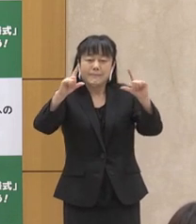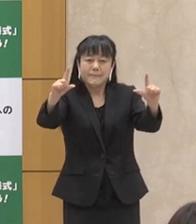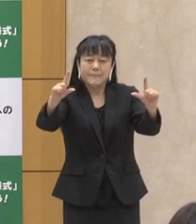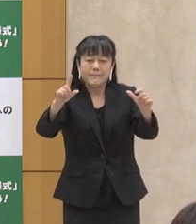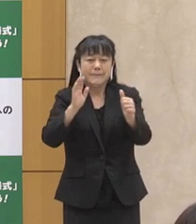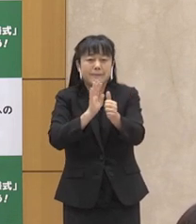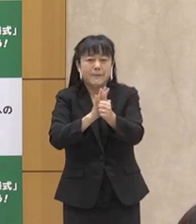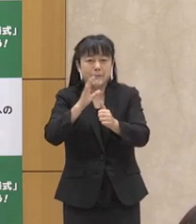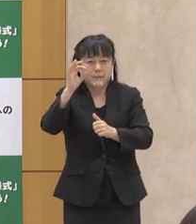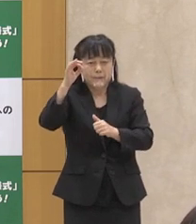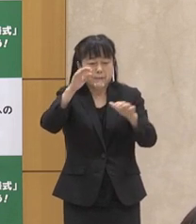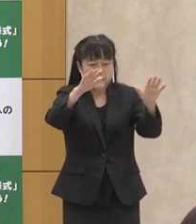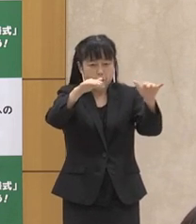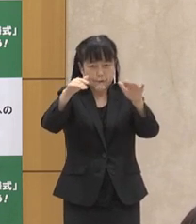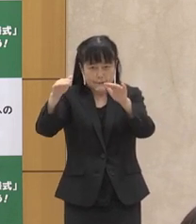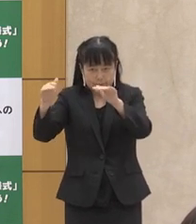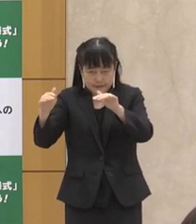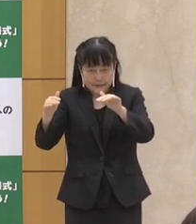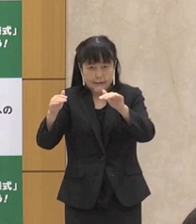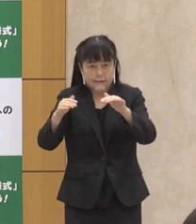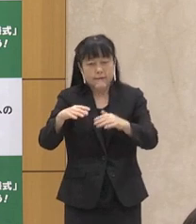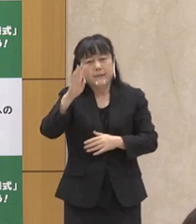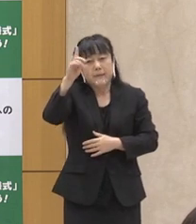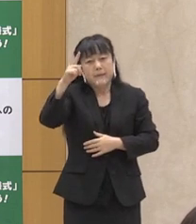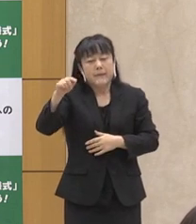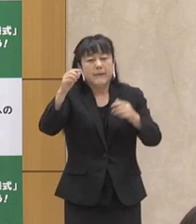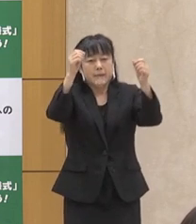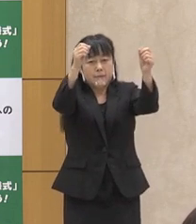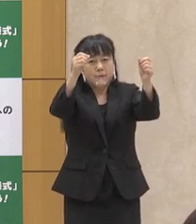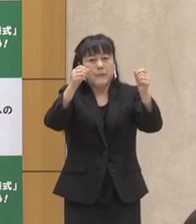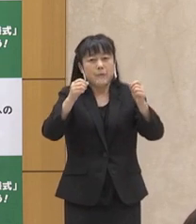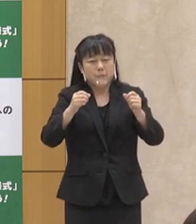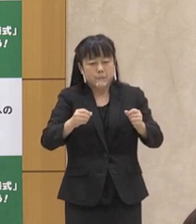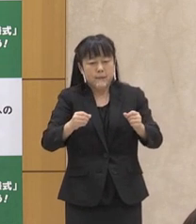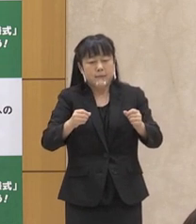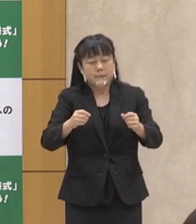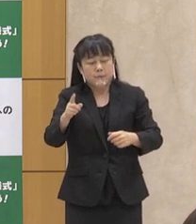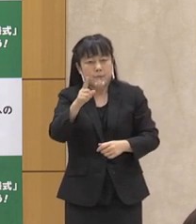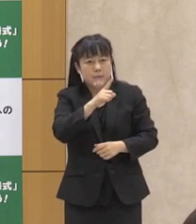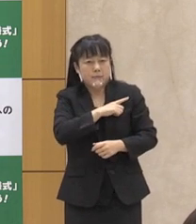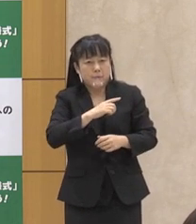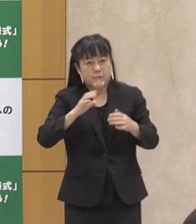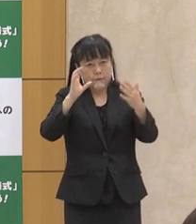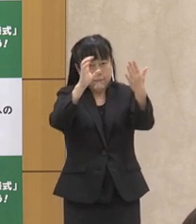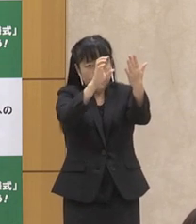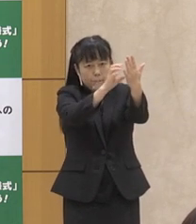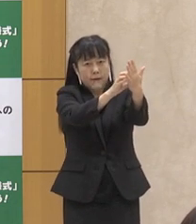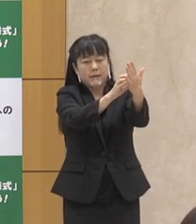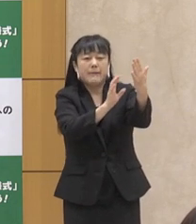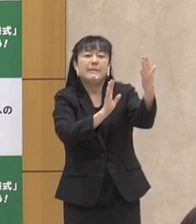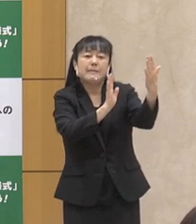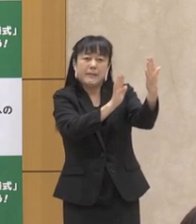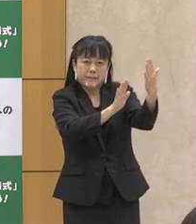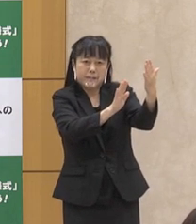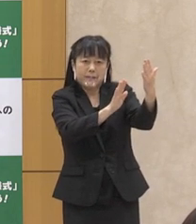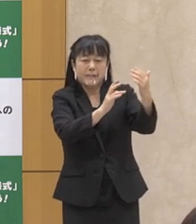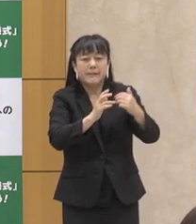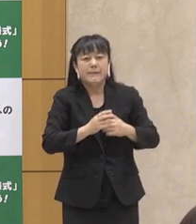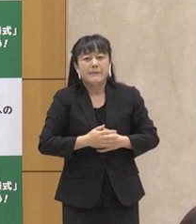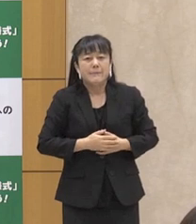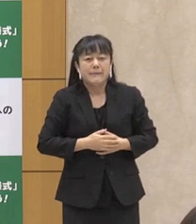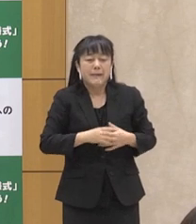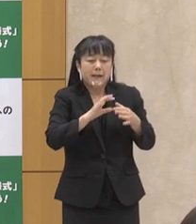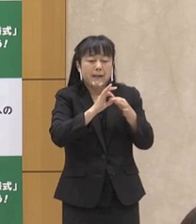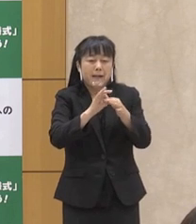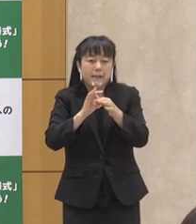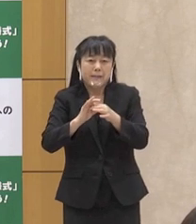たってはですね、ホームページ県ホームページのトップページに専用バナーを設けまして、関係